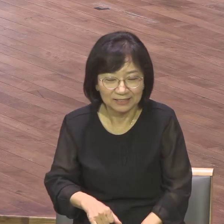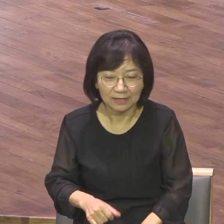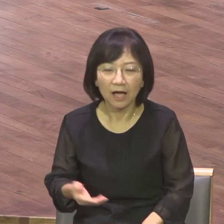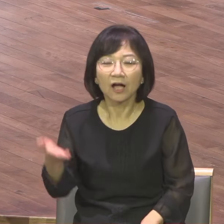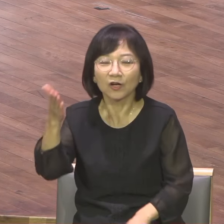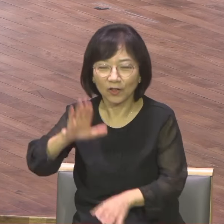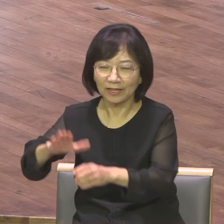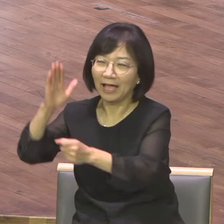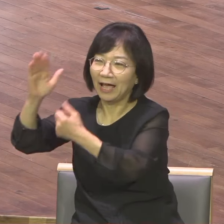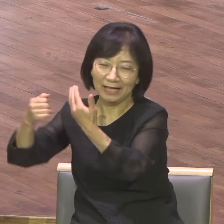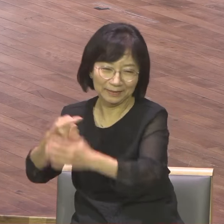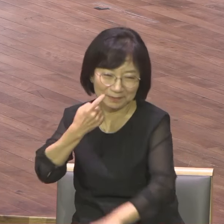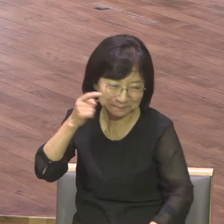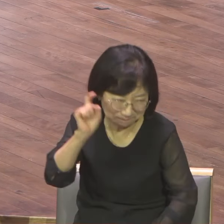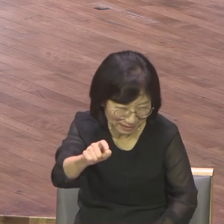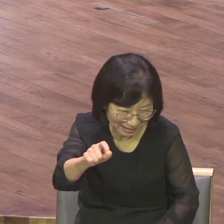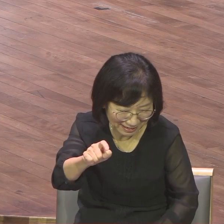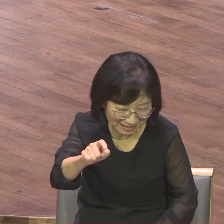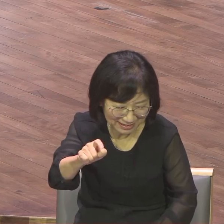하나님이 찍었으면 되는 거예요.